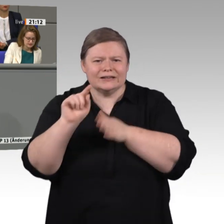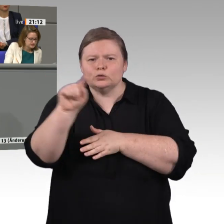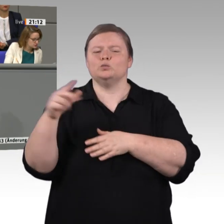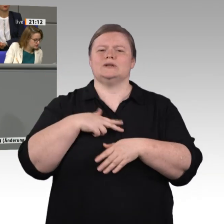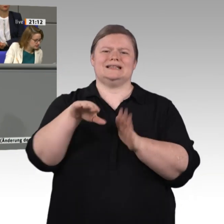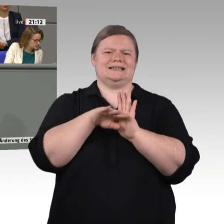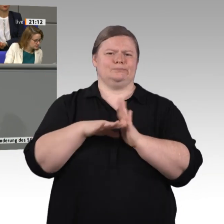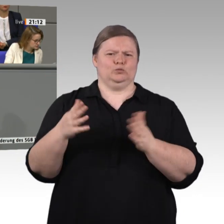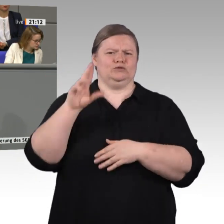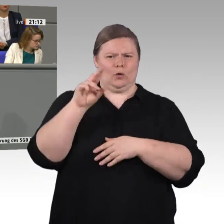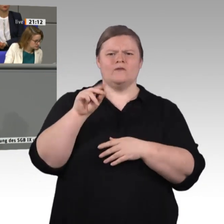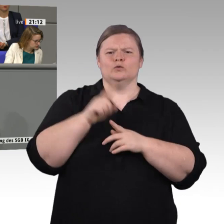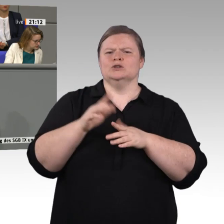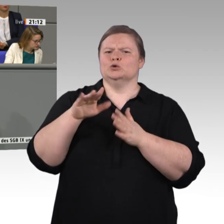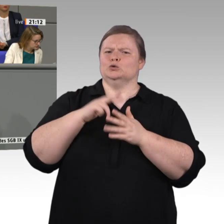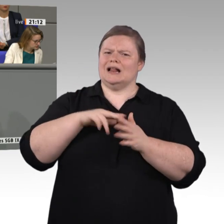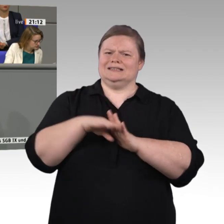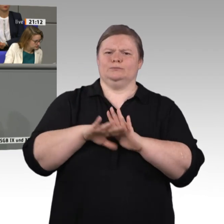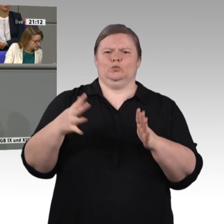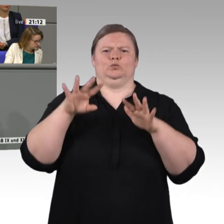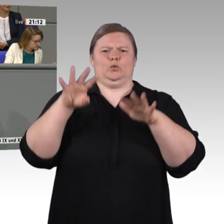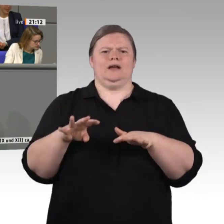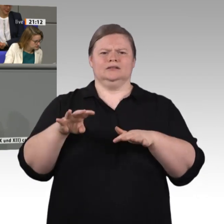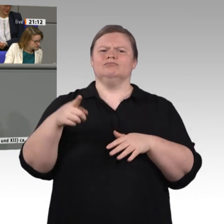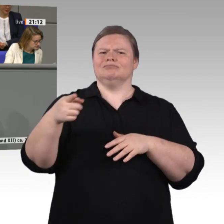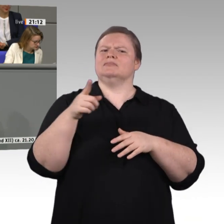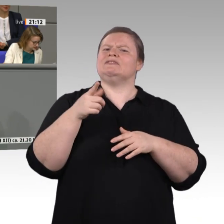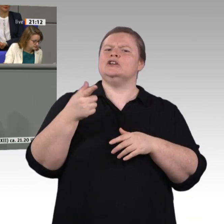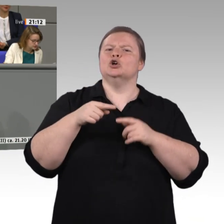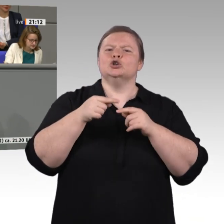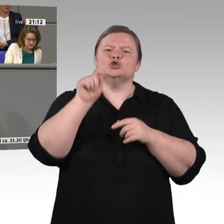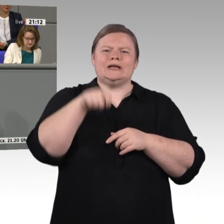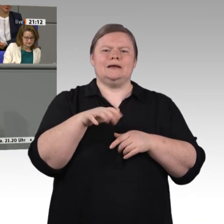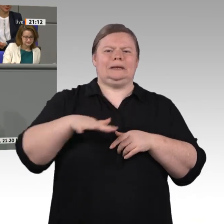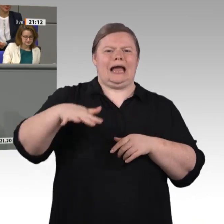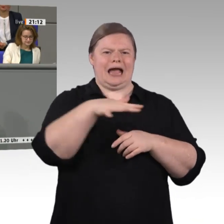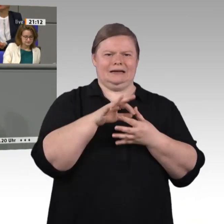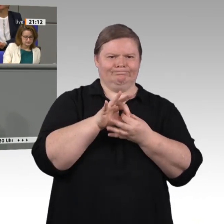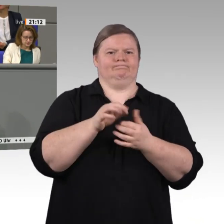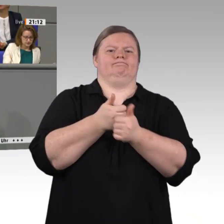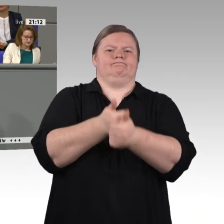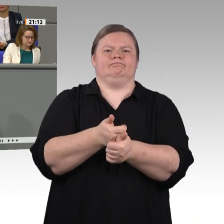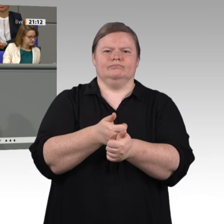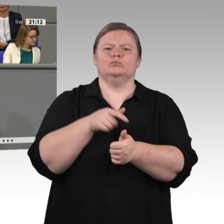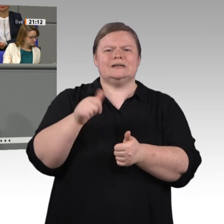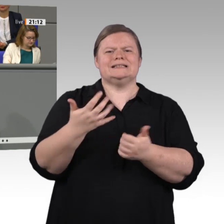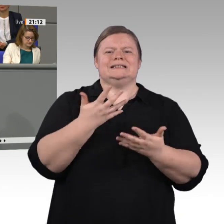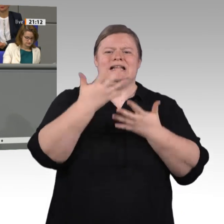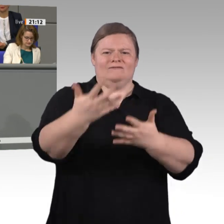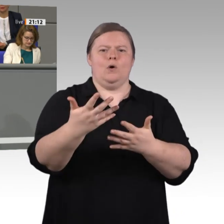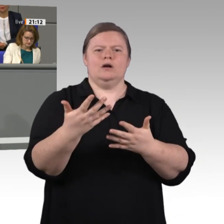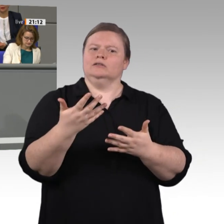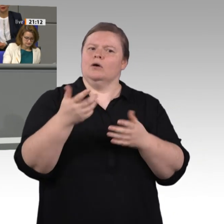zugelassen haben, dass man Einkauf und Zubereitung von Mittagessen unterschiedlich bewerten muss, kommt jetzt mit